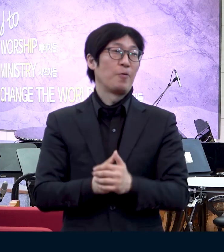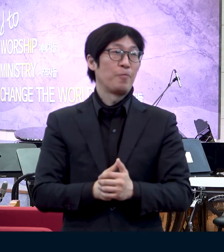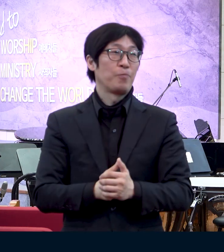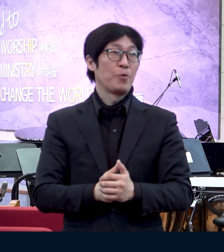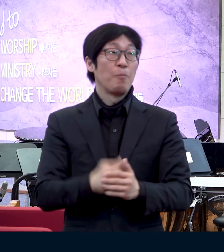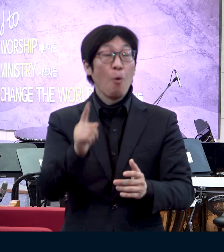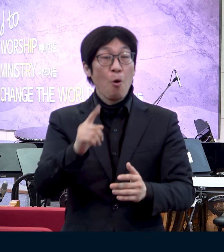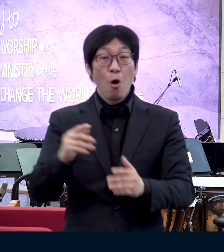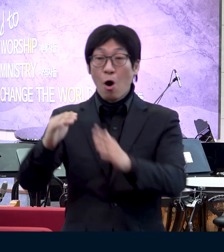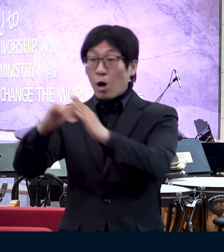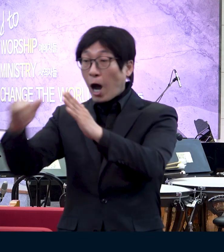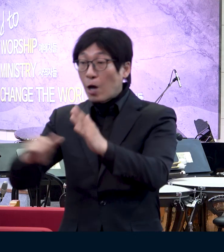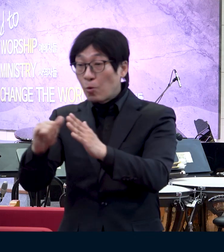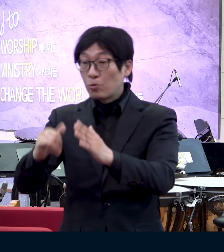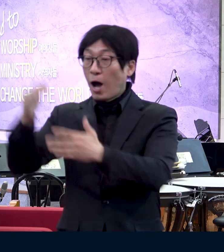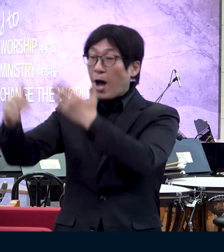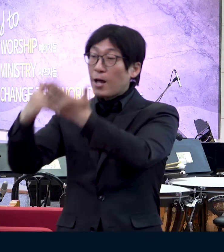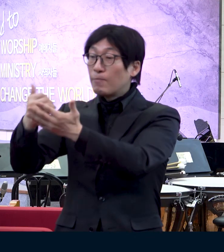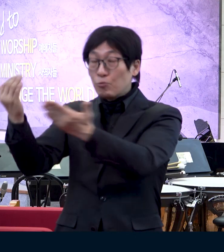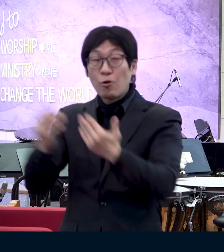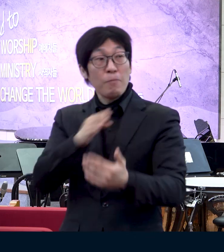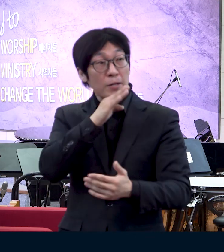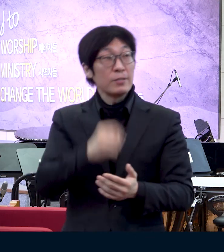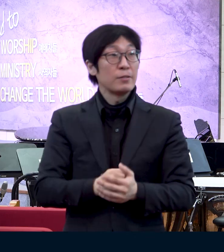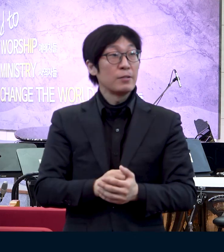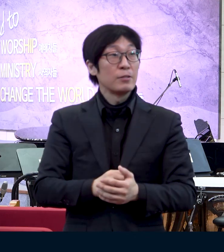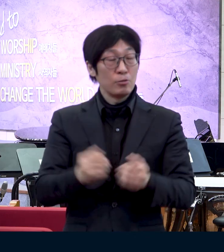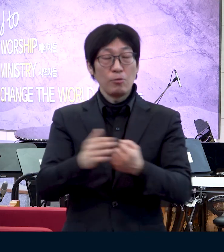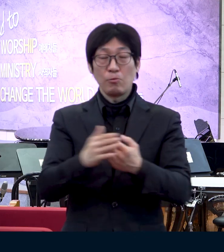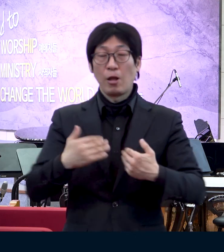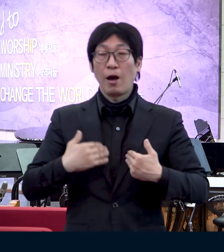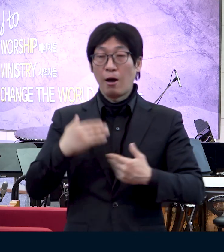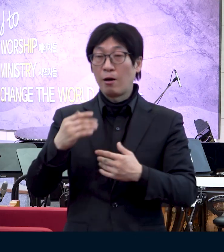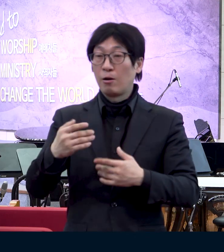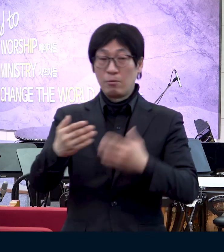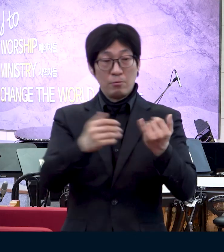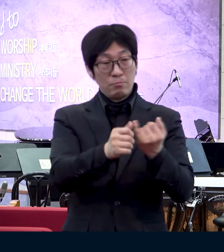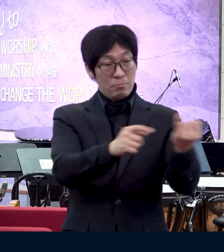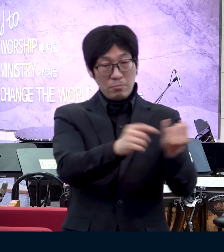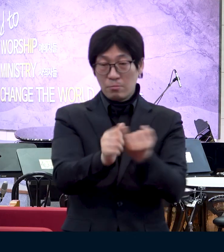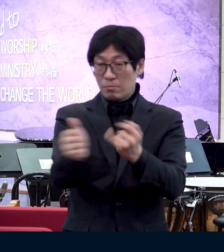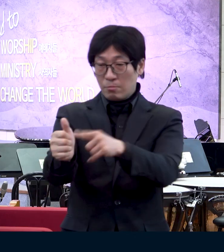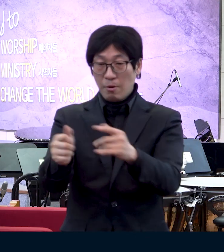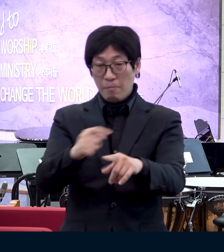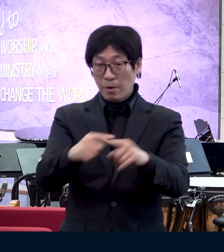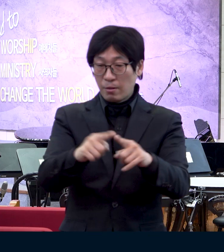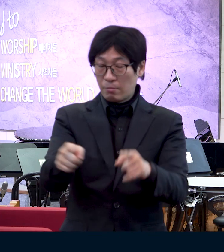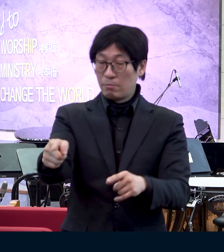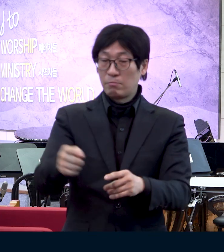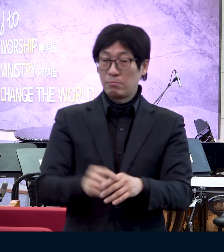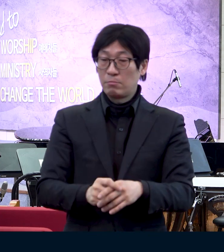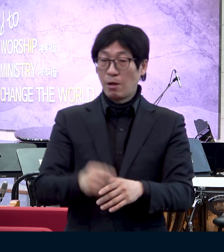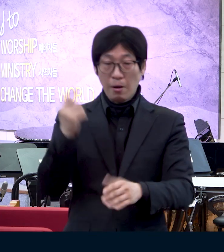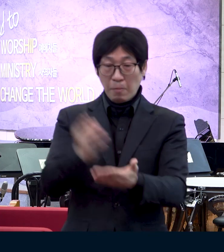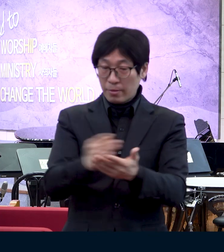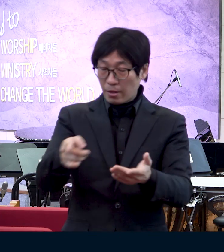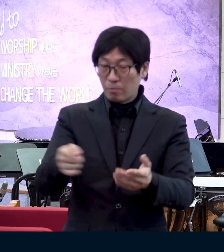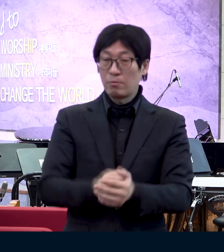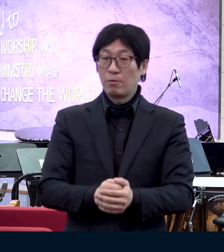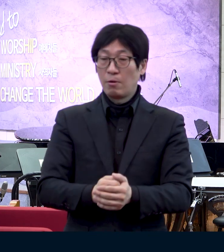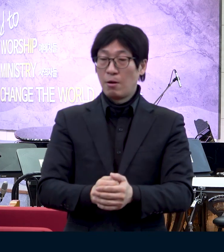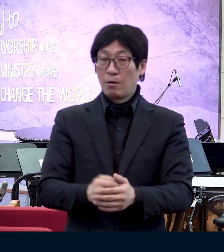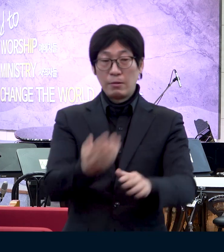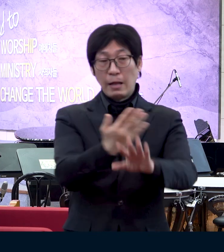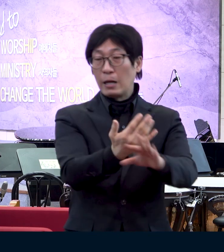가족은 우리 하나님이 주신 것이기 때문에 내가 판단하고, 내가 평가하고,